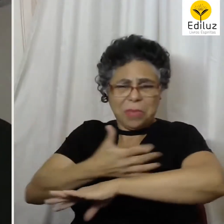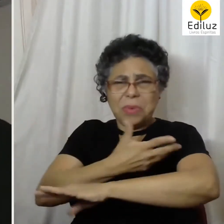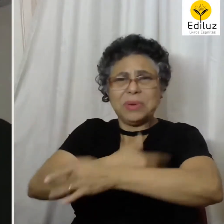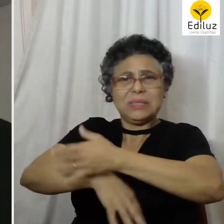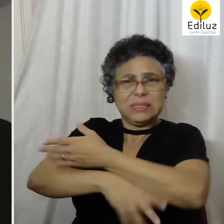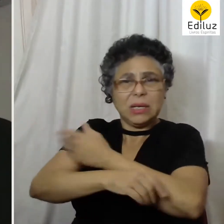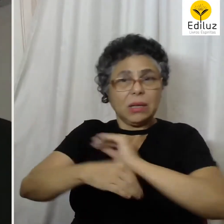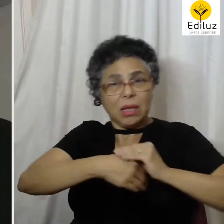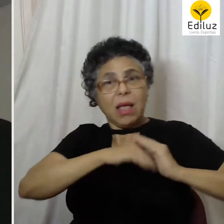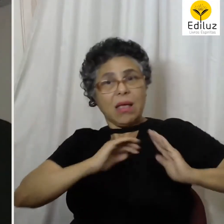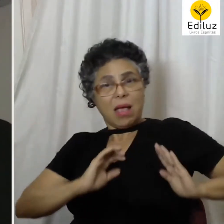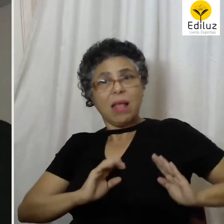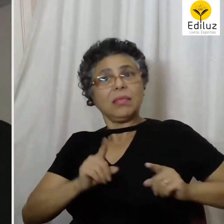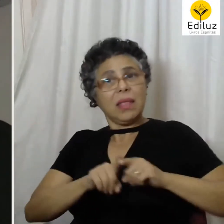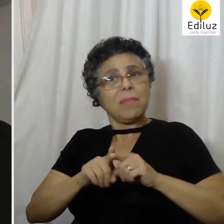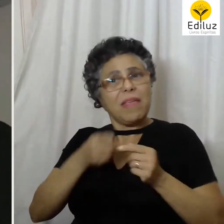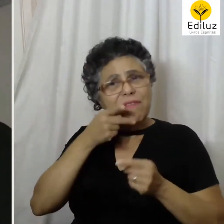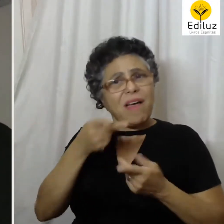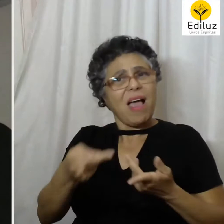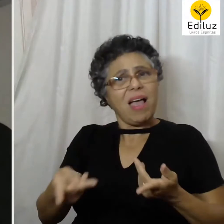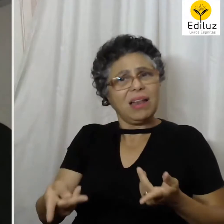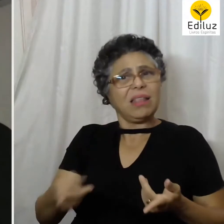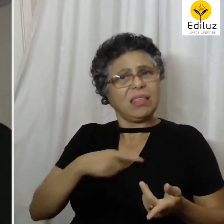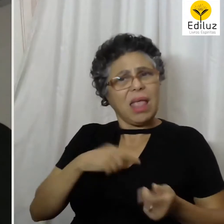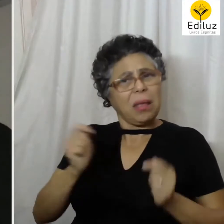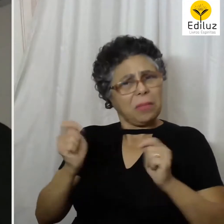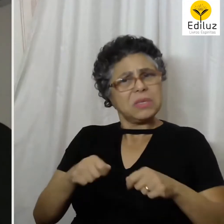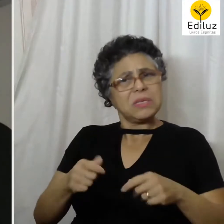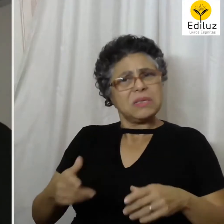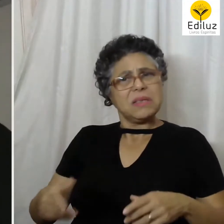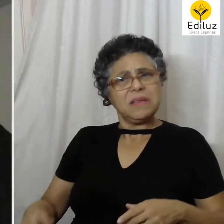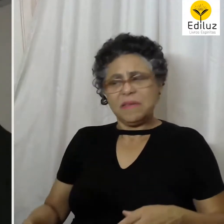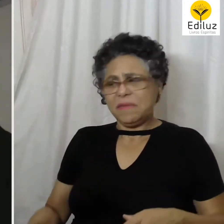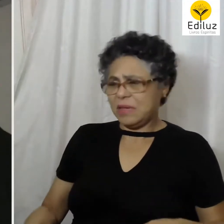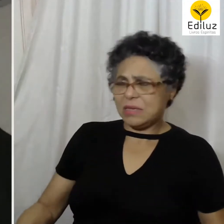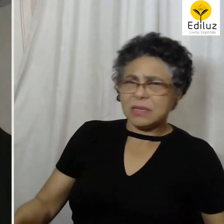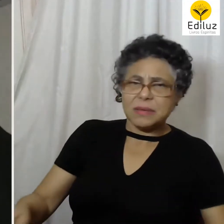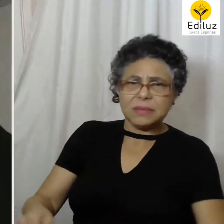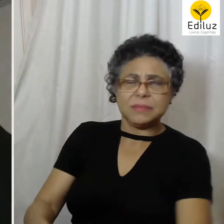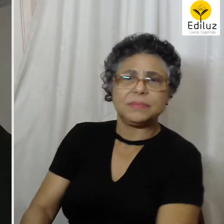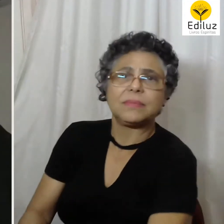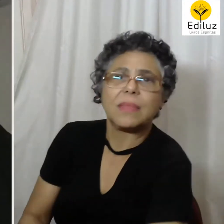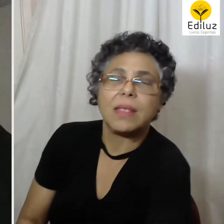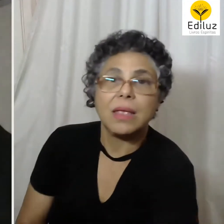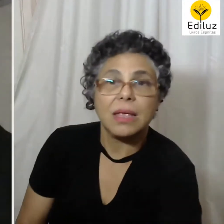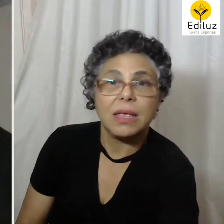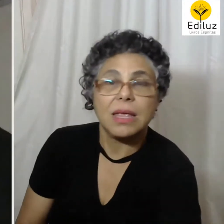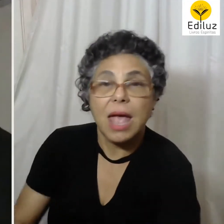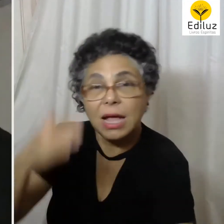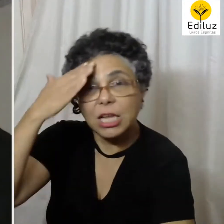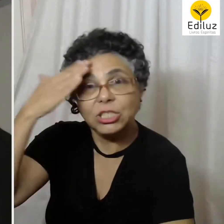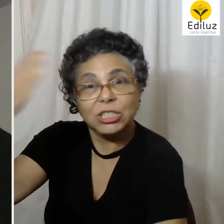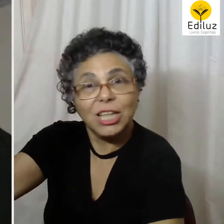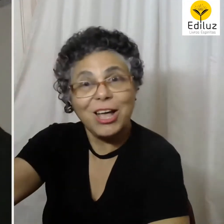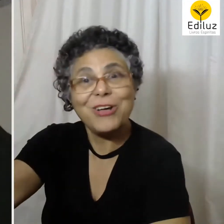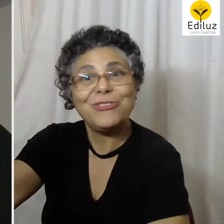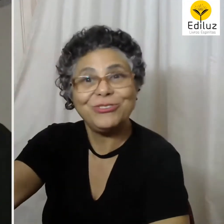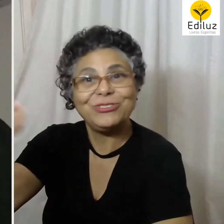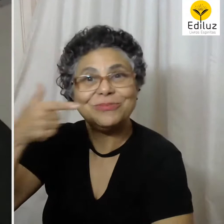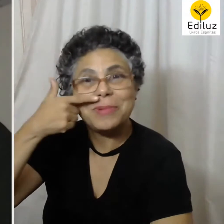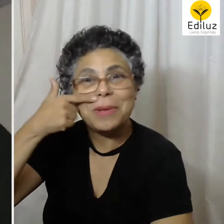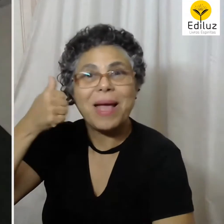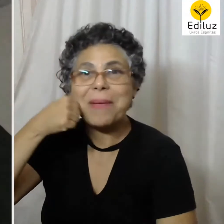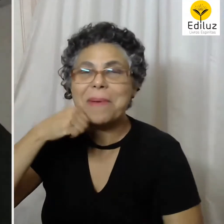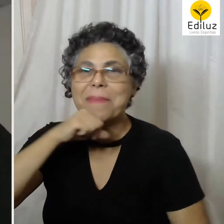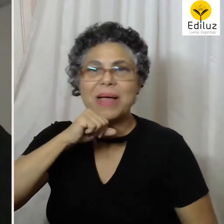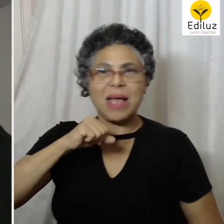também pontua essa possibilidade, né? Que a gratidão dos filhos pelos pais, sejam esses pais